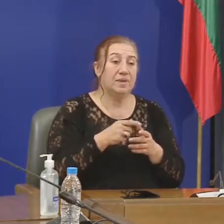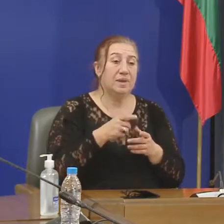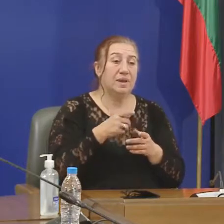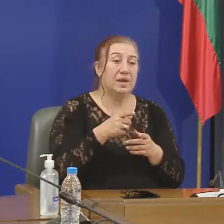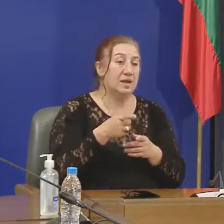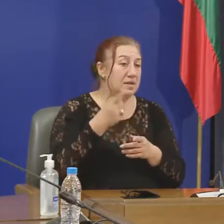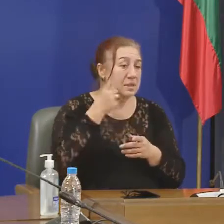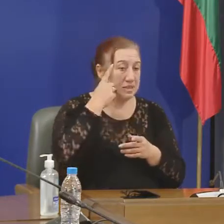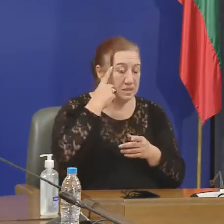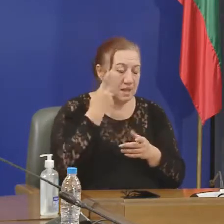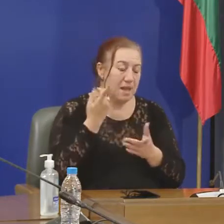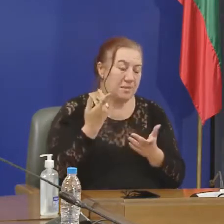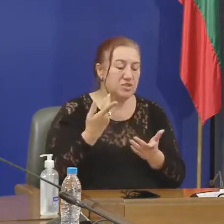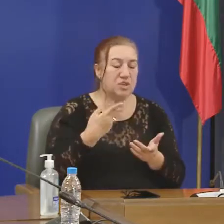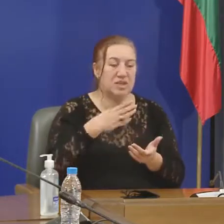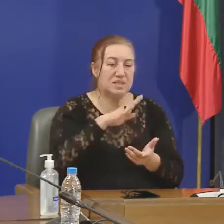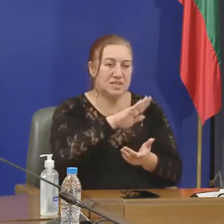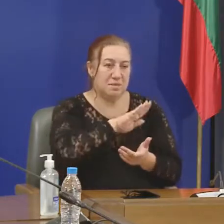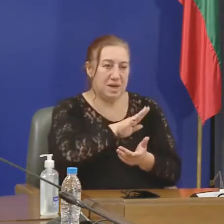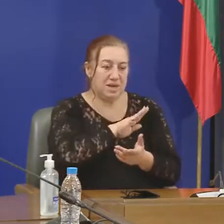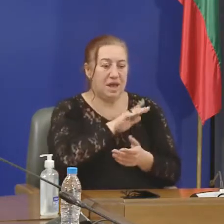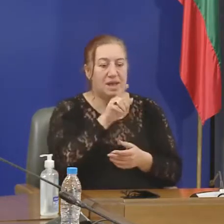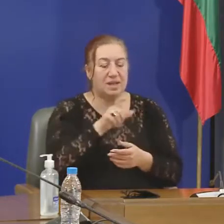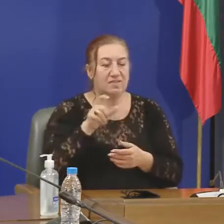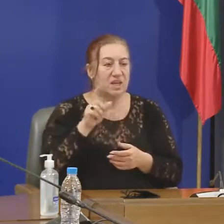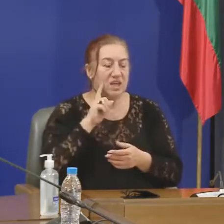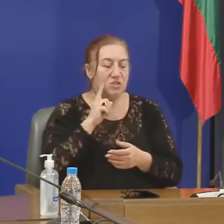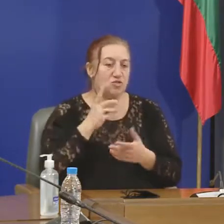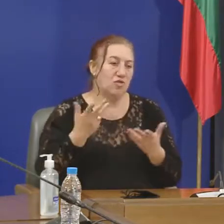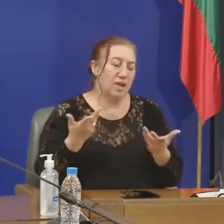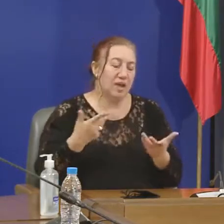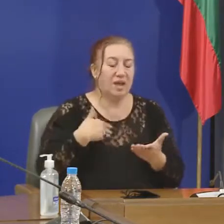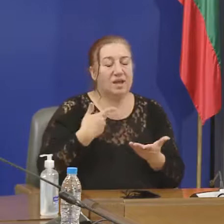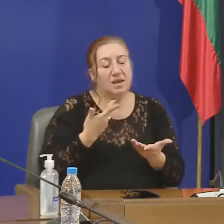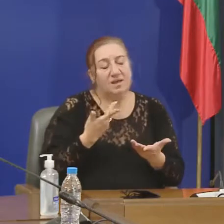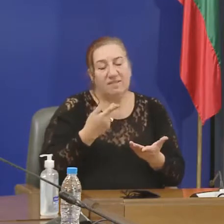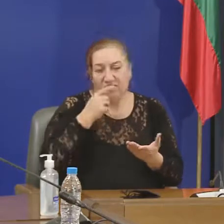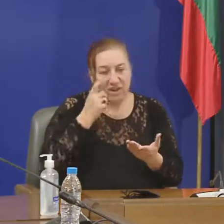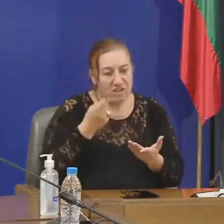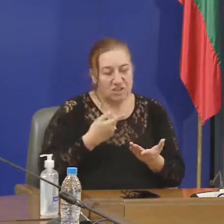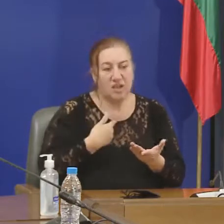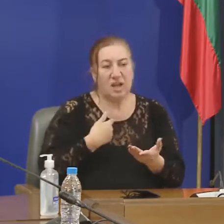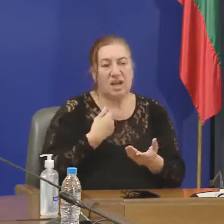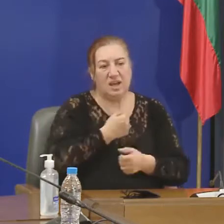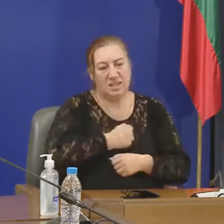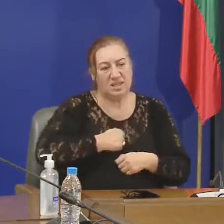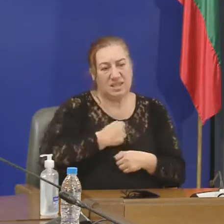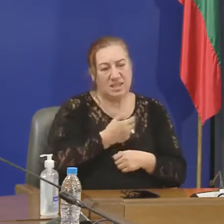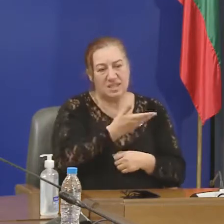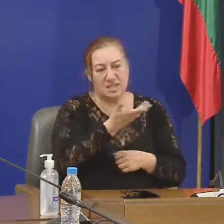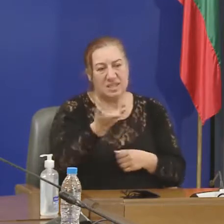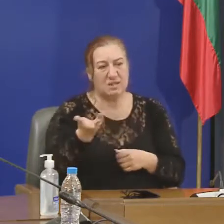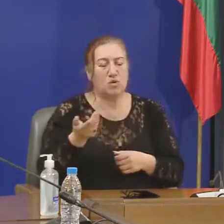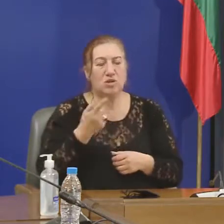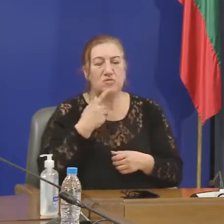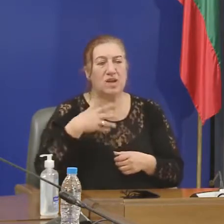на всеки един човек е трагедия. Изказваме съболезнования към близките, не само на учителите, но и на всички